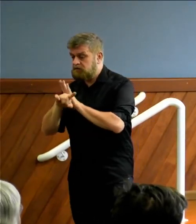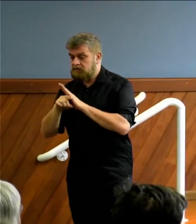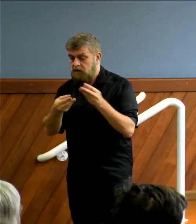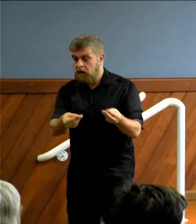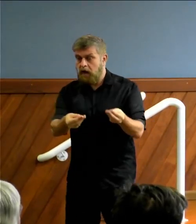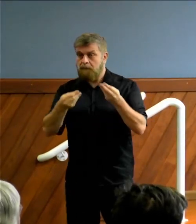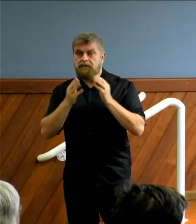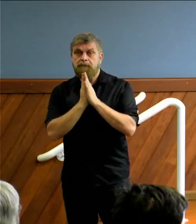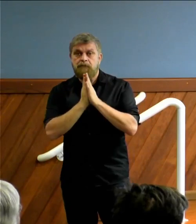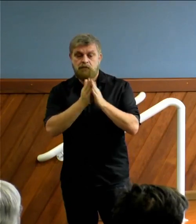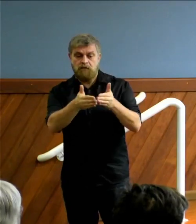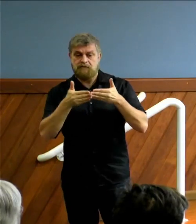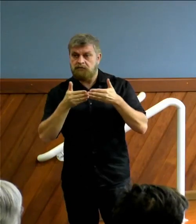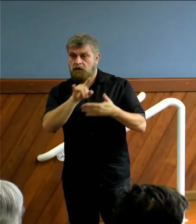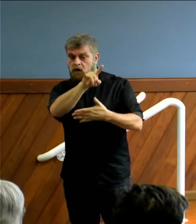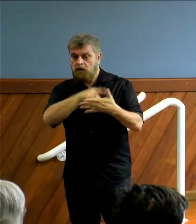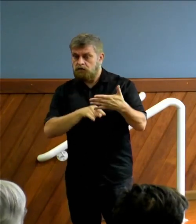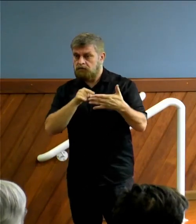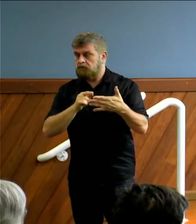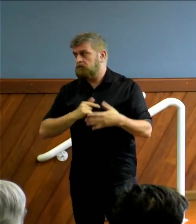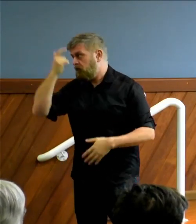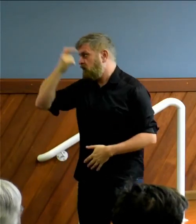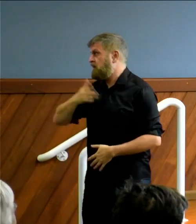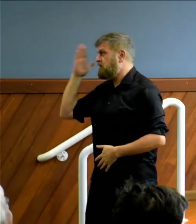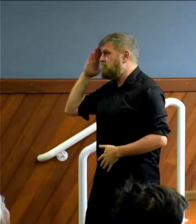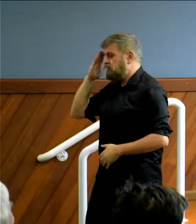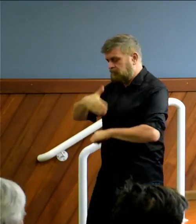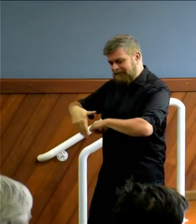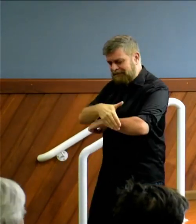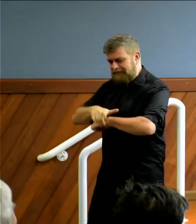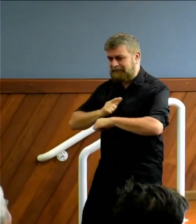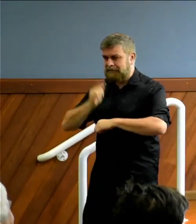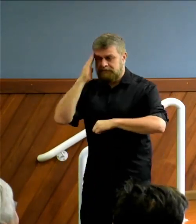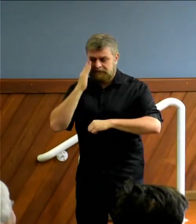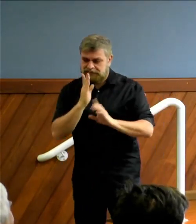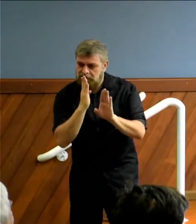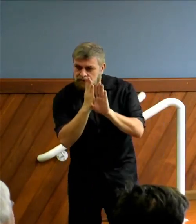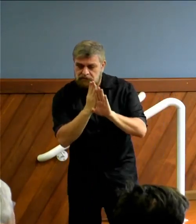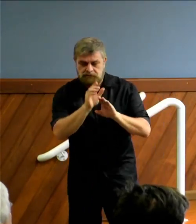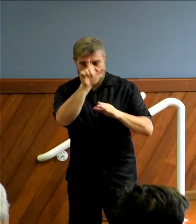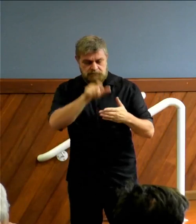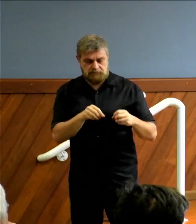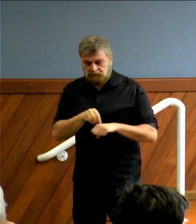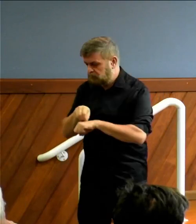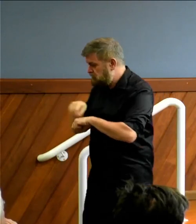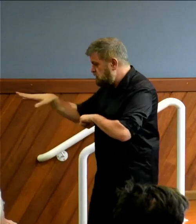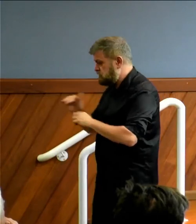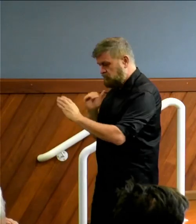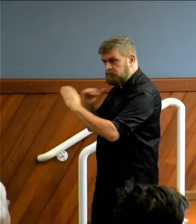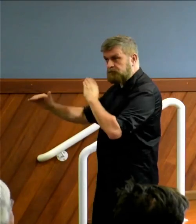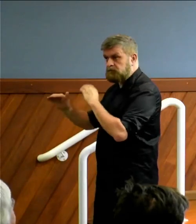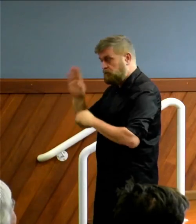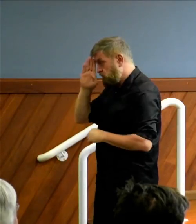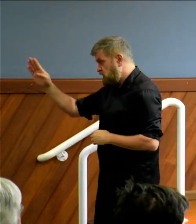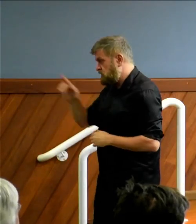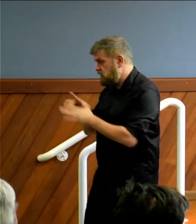mande, por favor, aquele documento X claro, eu tenho todo o meu endereço, eu vou lá, pego, nem vou olhar, já mando para ele e falo, tá aí. Aí